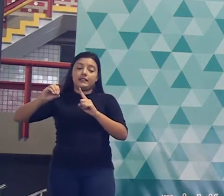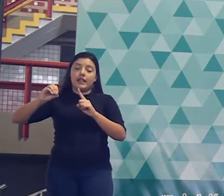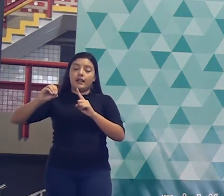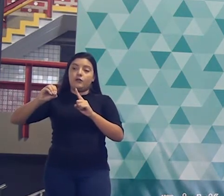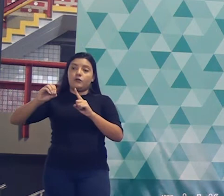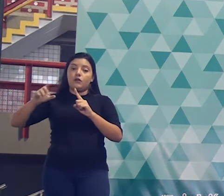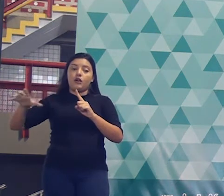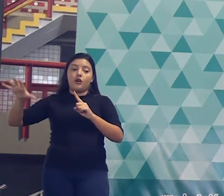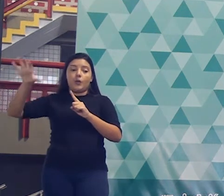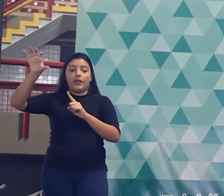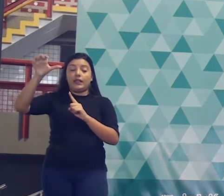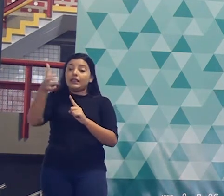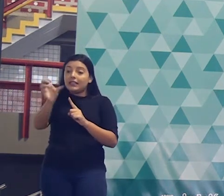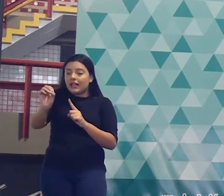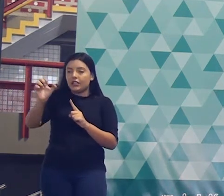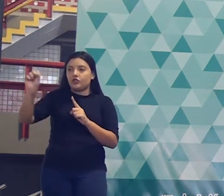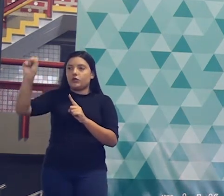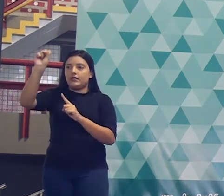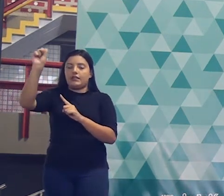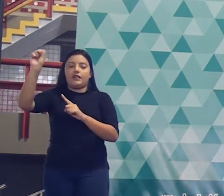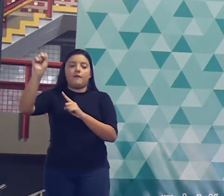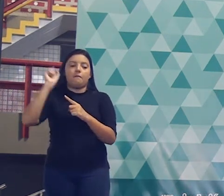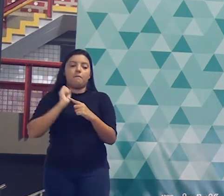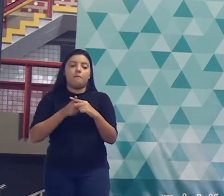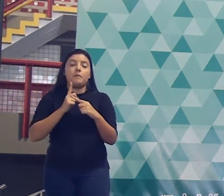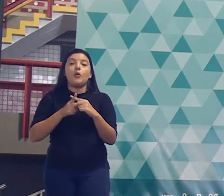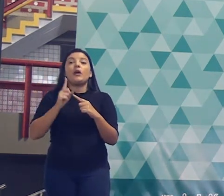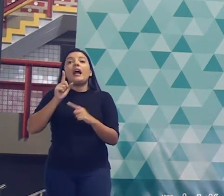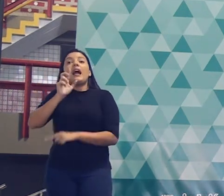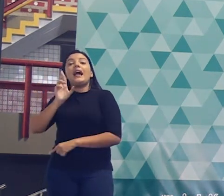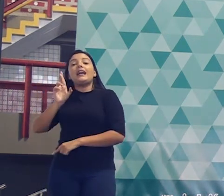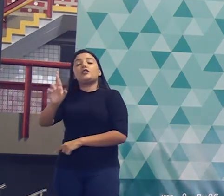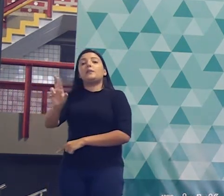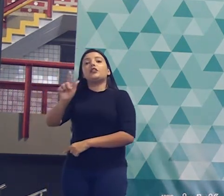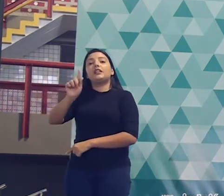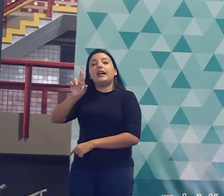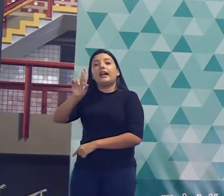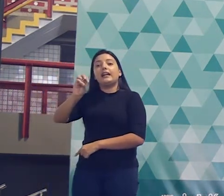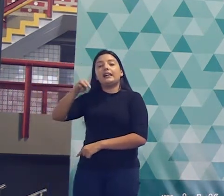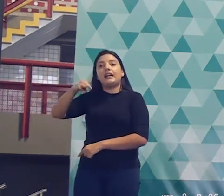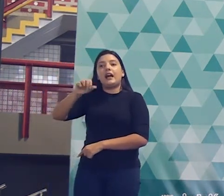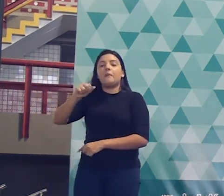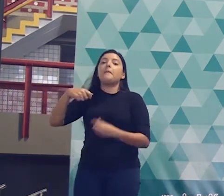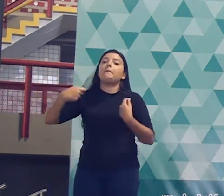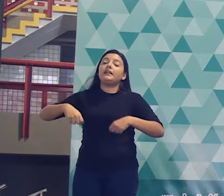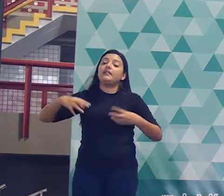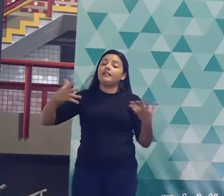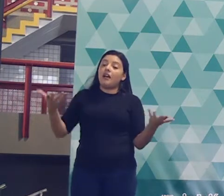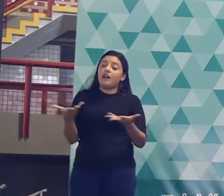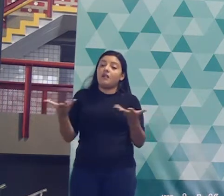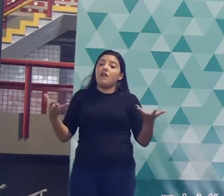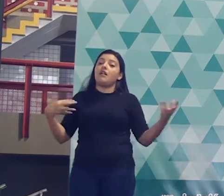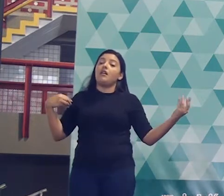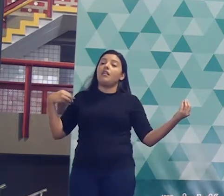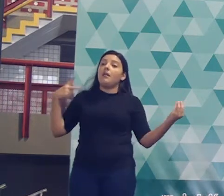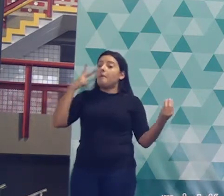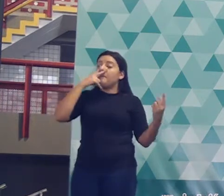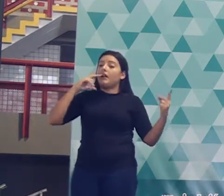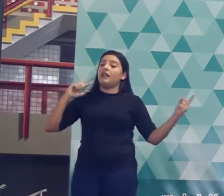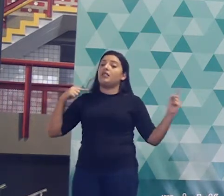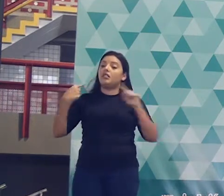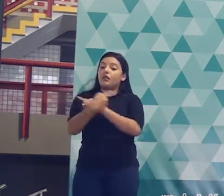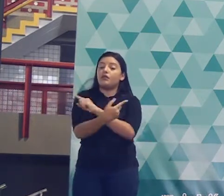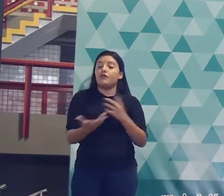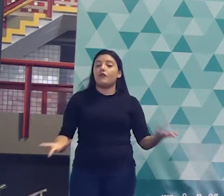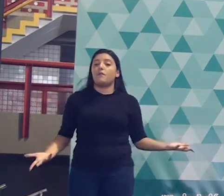gramas. Porque a massa do CO2 foi dada em gramas. Agora, eu tenho que transformar de grama para tonelada. Aí presta atenção,